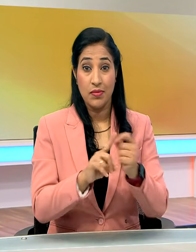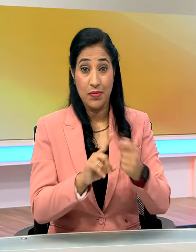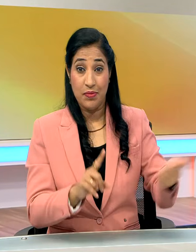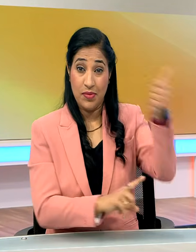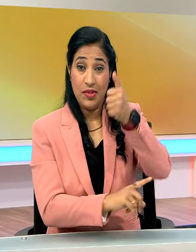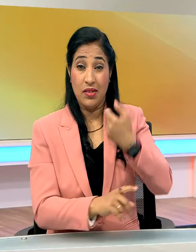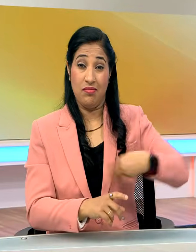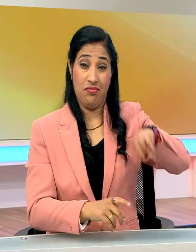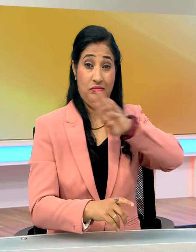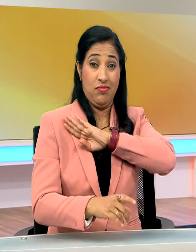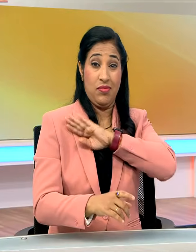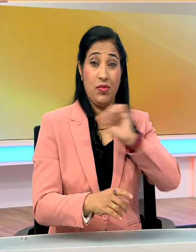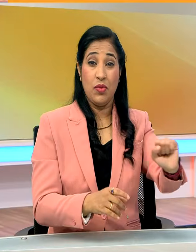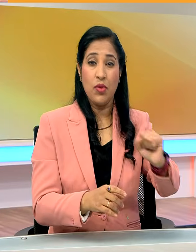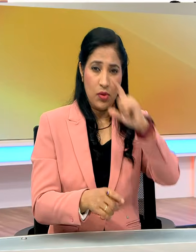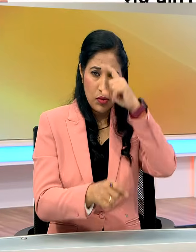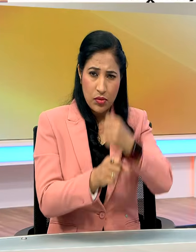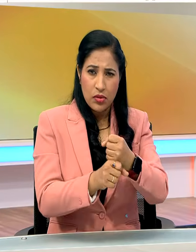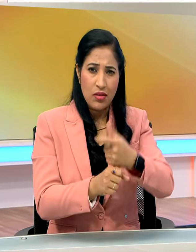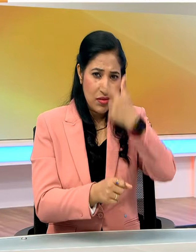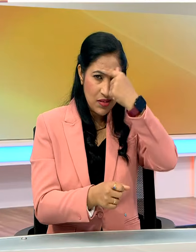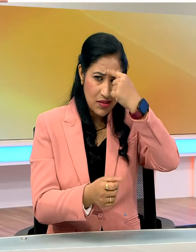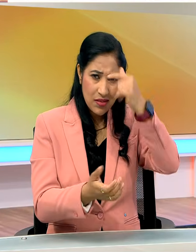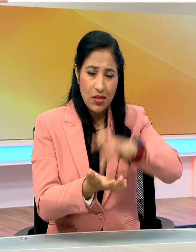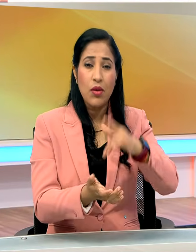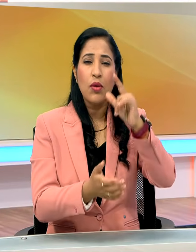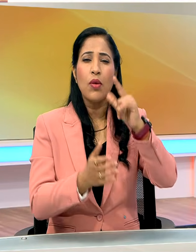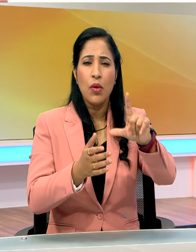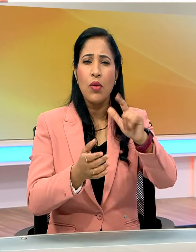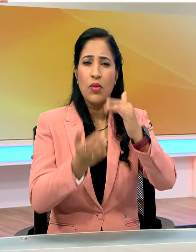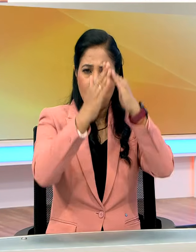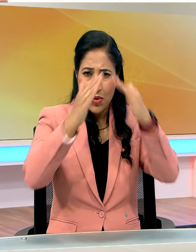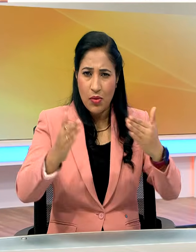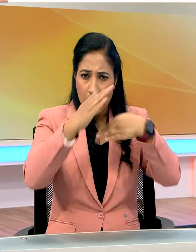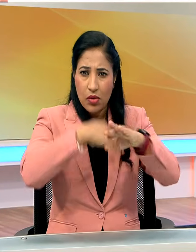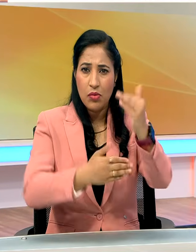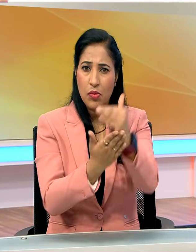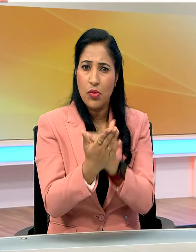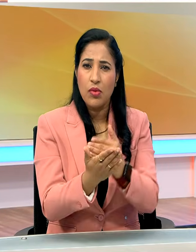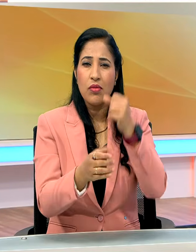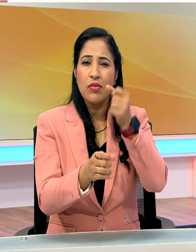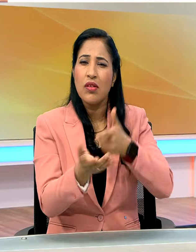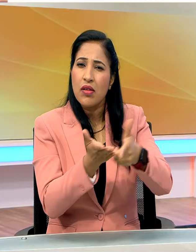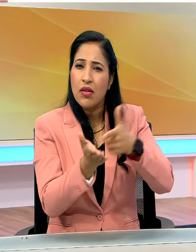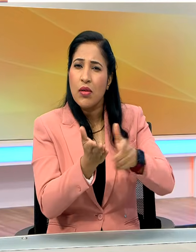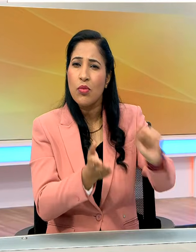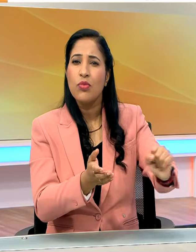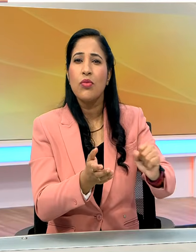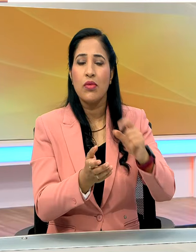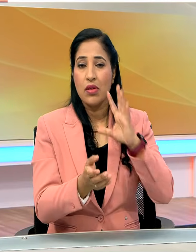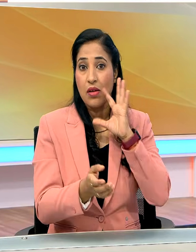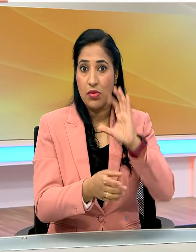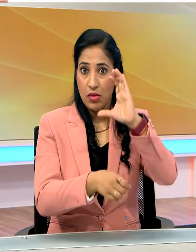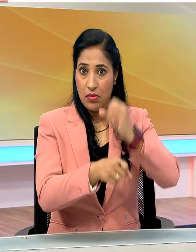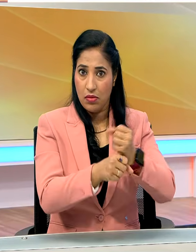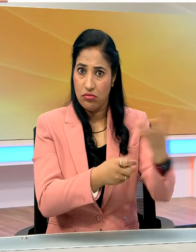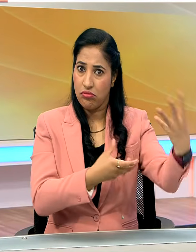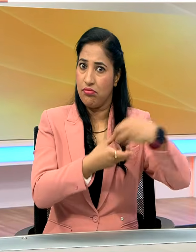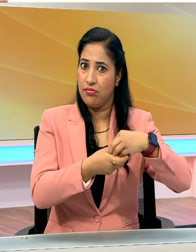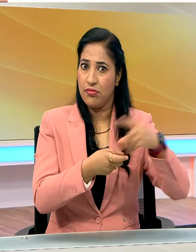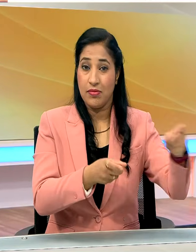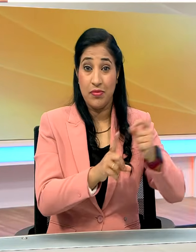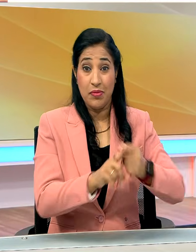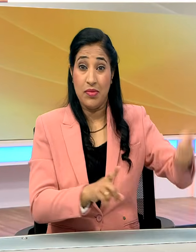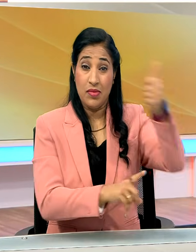राष्ट्रपति द्रौपदी मुर्मू ने गुजरात में गांधीनगर के लोक भवन में आयोजित ग्राम कल्याण कार्यक्रम के मुख्य अतिथि के रूप में भाग लिया। राष्ट्रपति ने